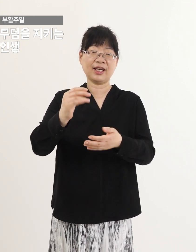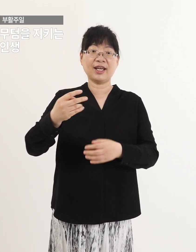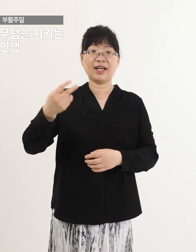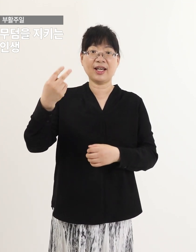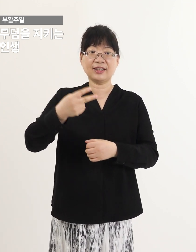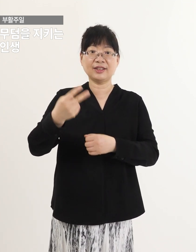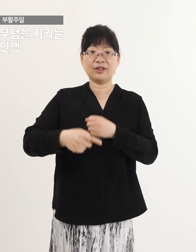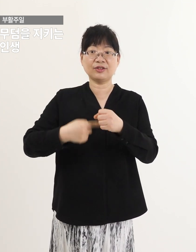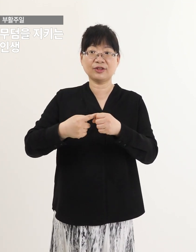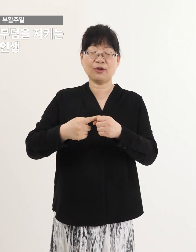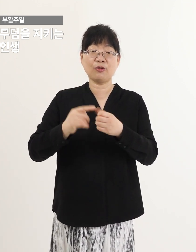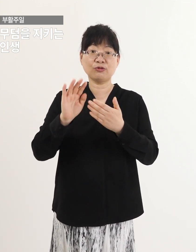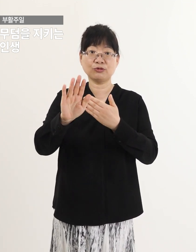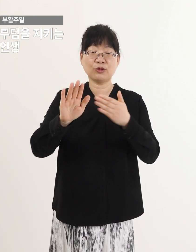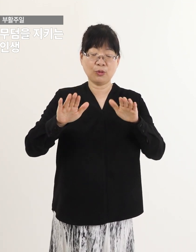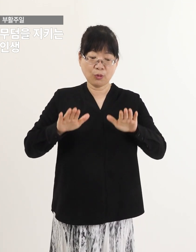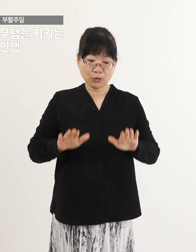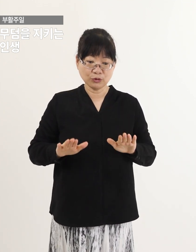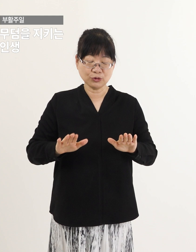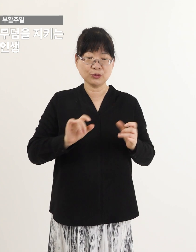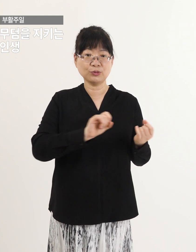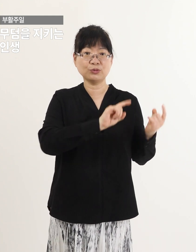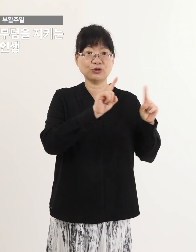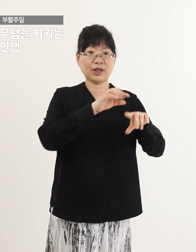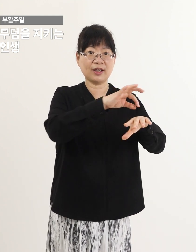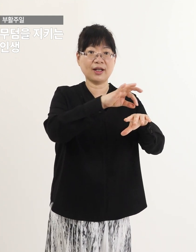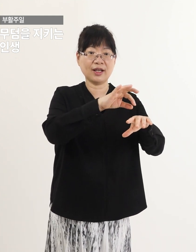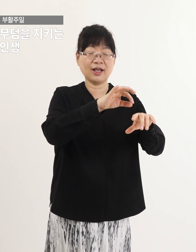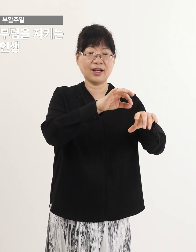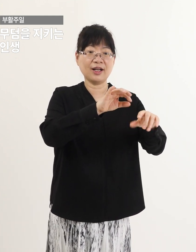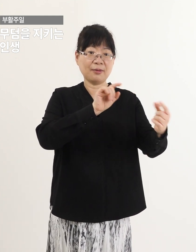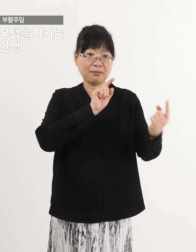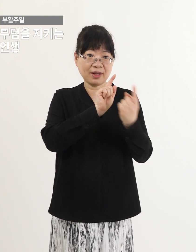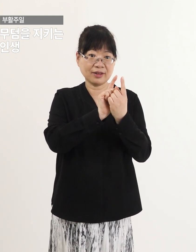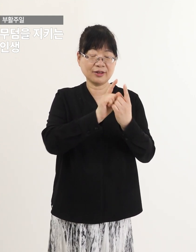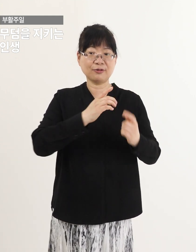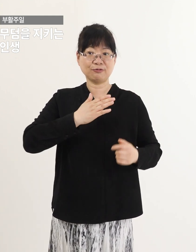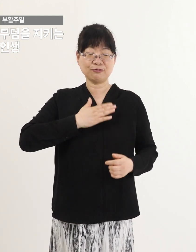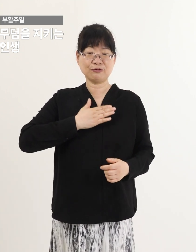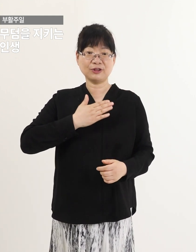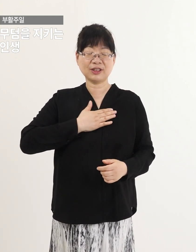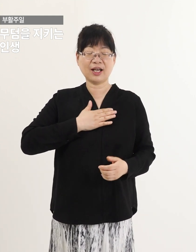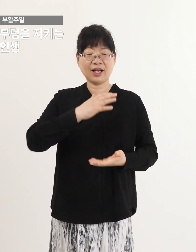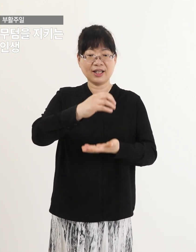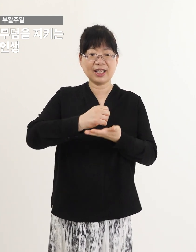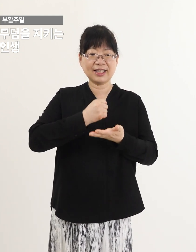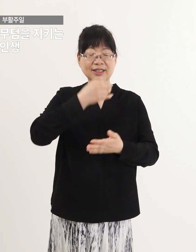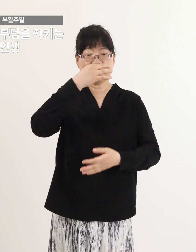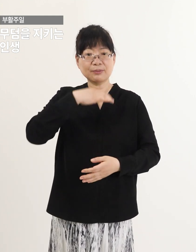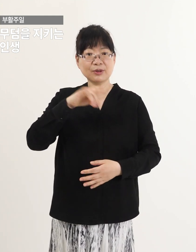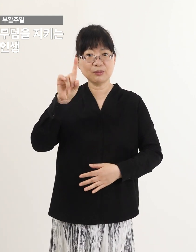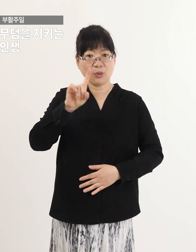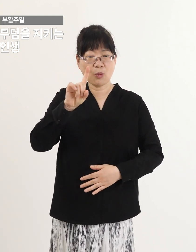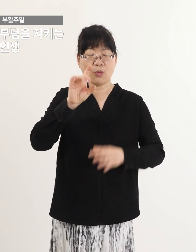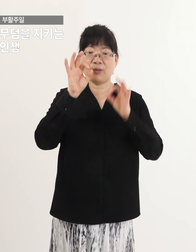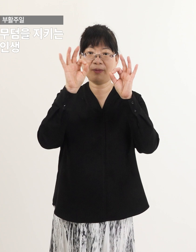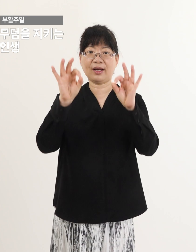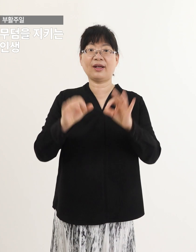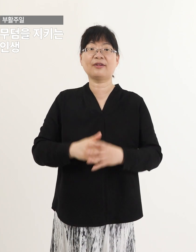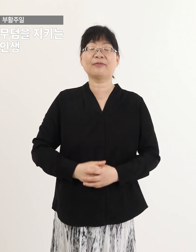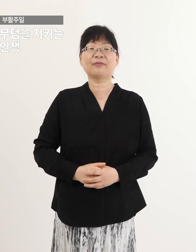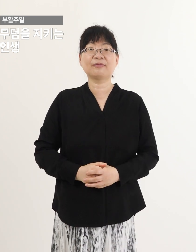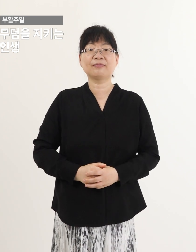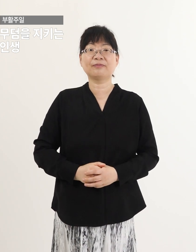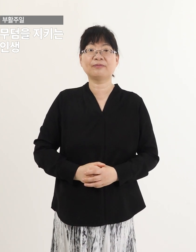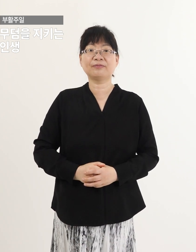2000년 후 오늘 부활을 맞는 우리에게 어떤 의미가 있을까를 좀 보도록 하죠.